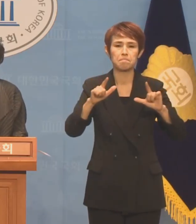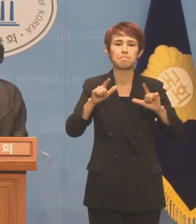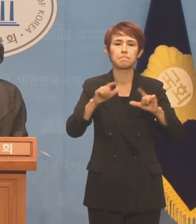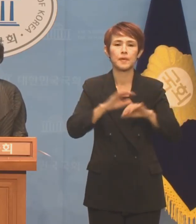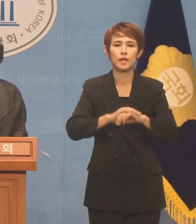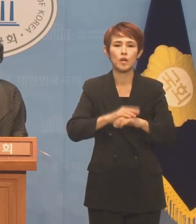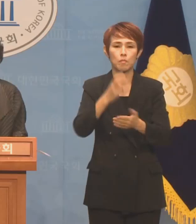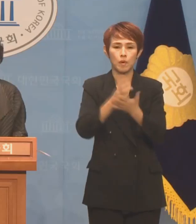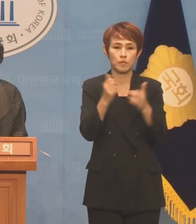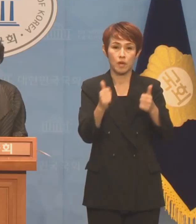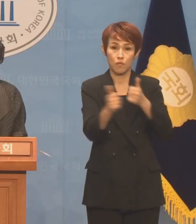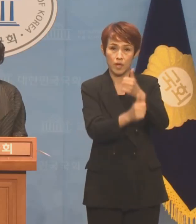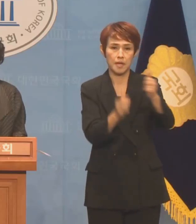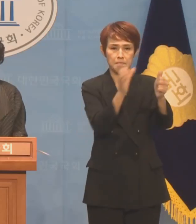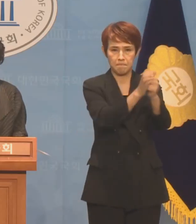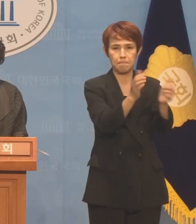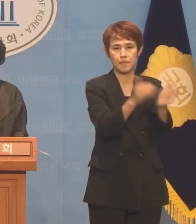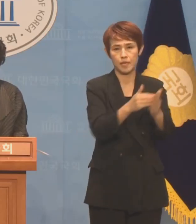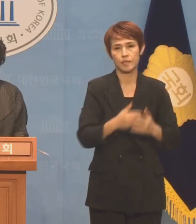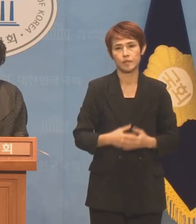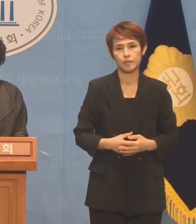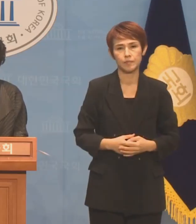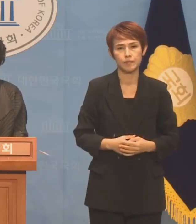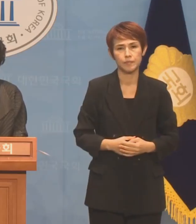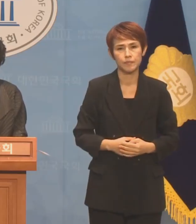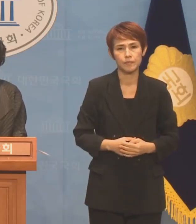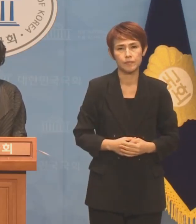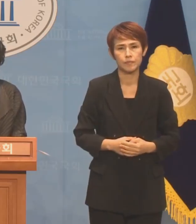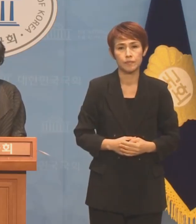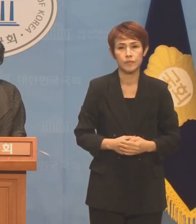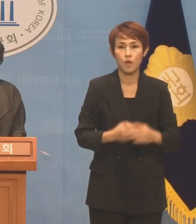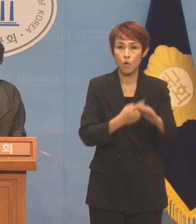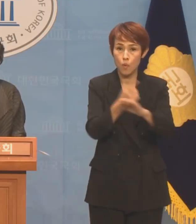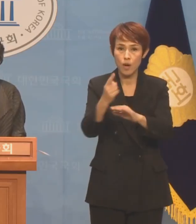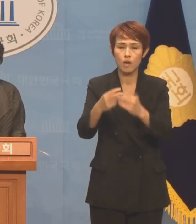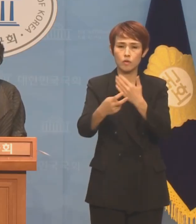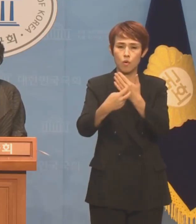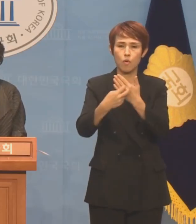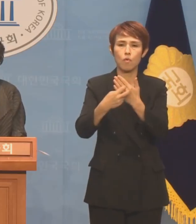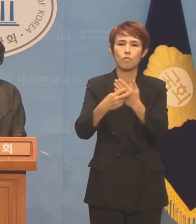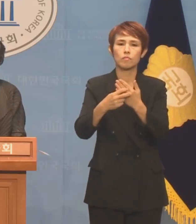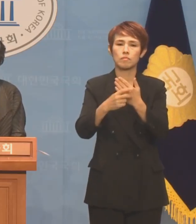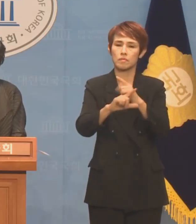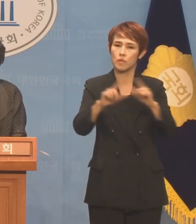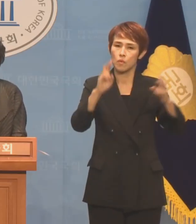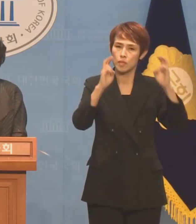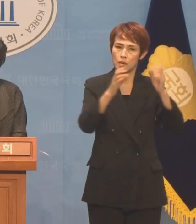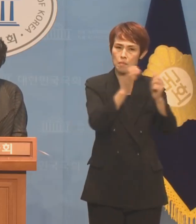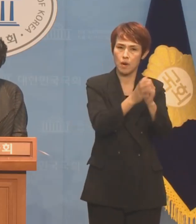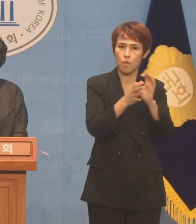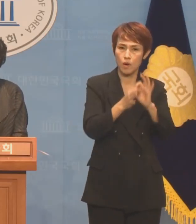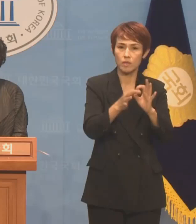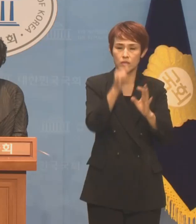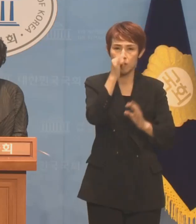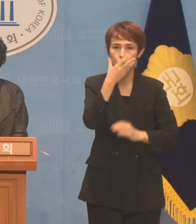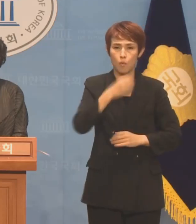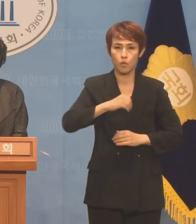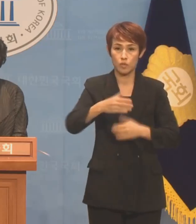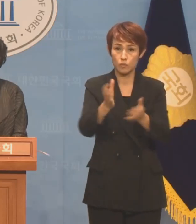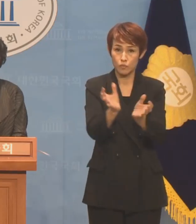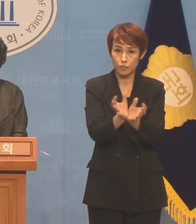채워서 법사위원회로 회부되었습니다. 이외에도 의료 민영화를 도모하는 보건복지부의